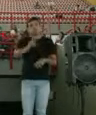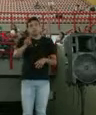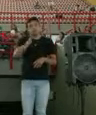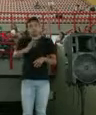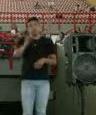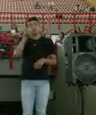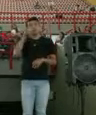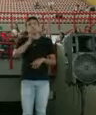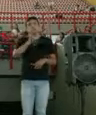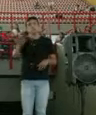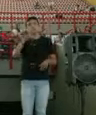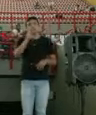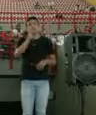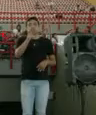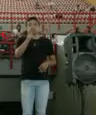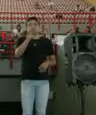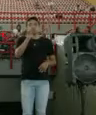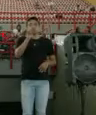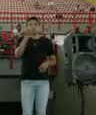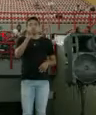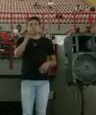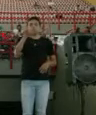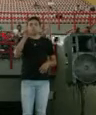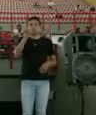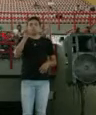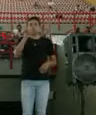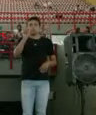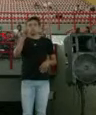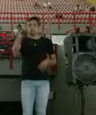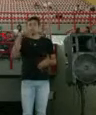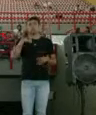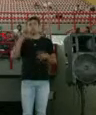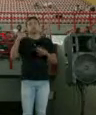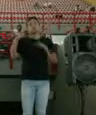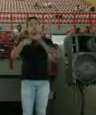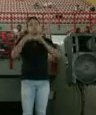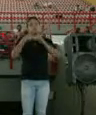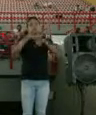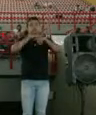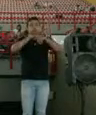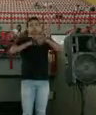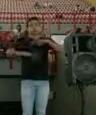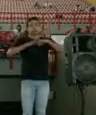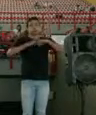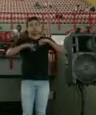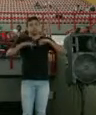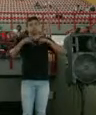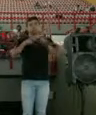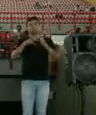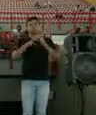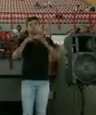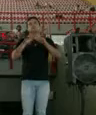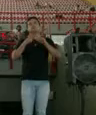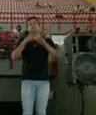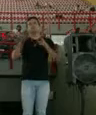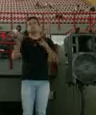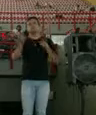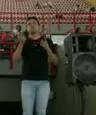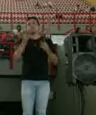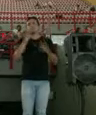substância chamada furosemida, que é um diurético. Aí tu diz, Lázaro, o